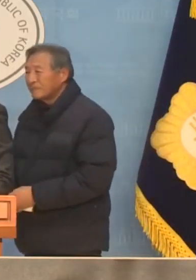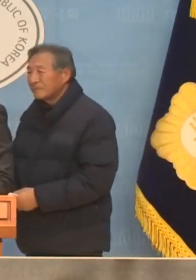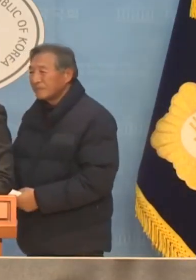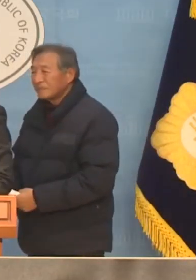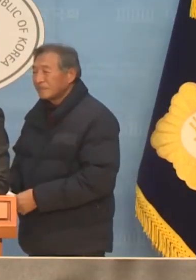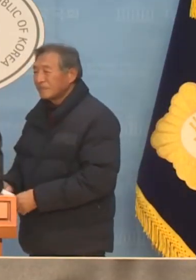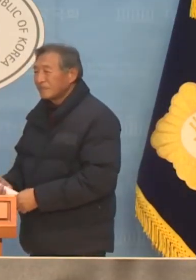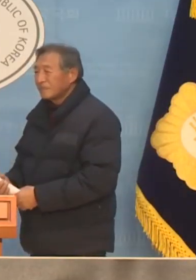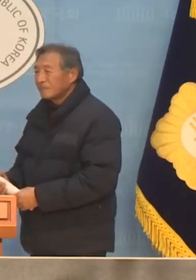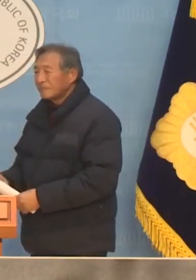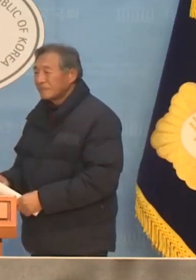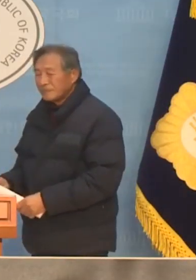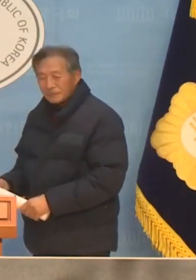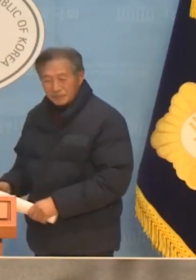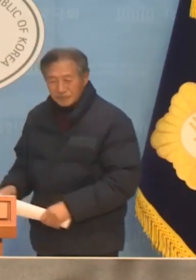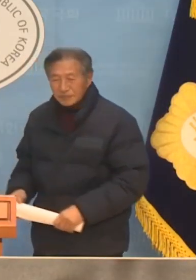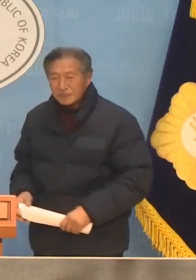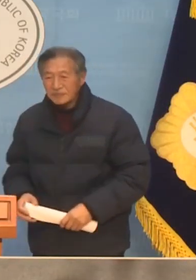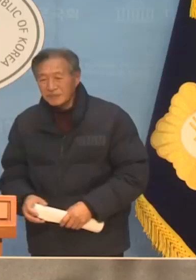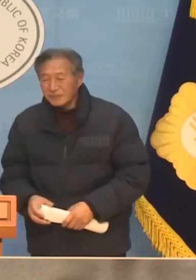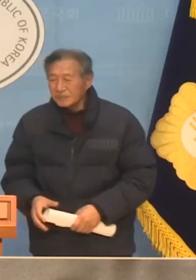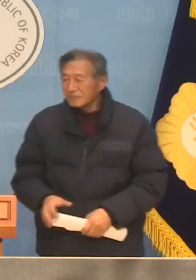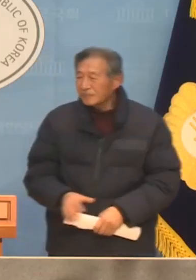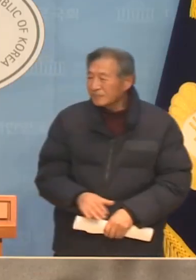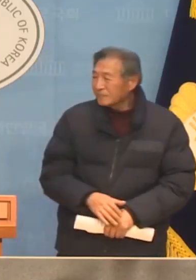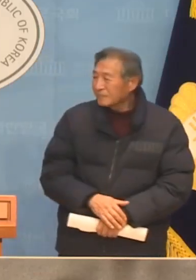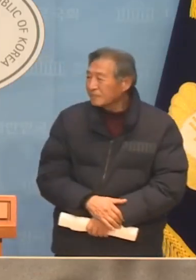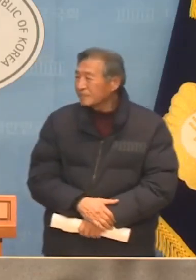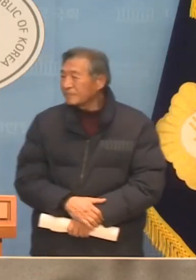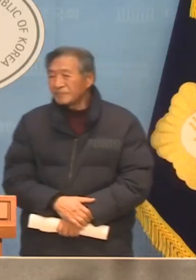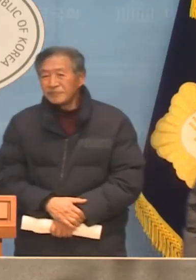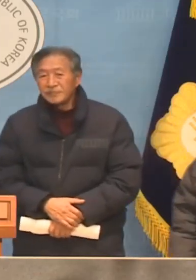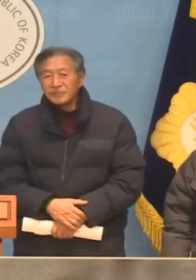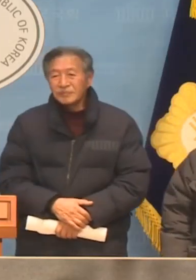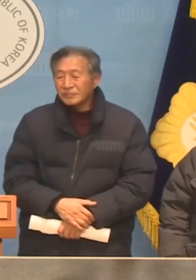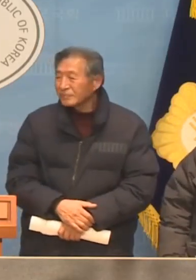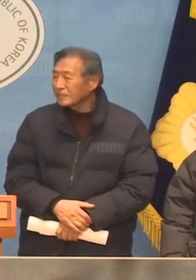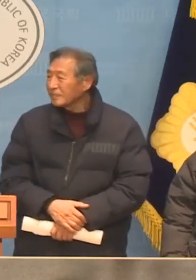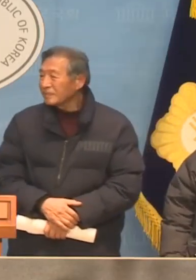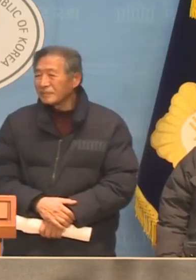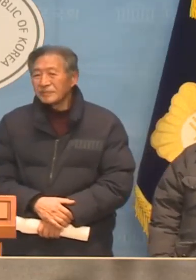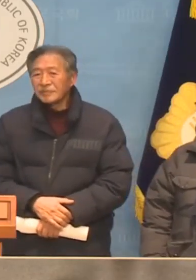네. 어디요? 여기 있어요? 예, 이쪽 가운데 봅시다.